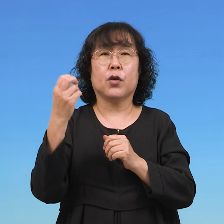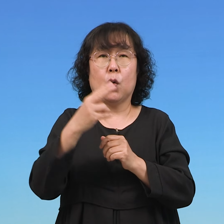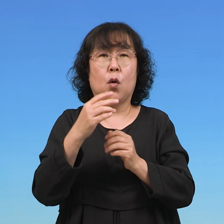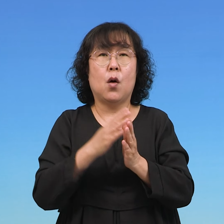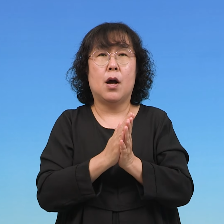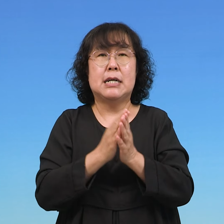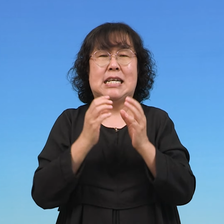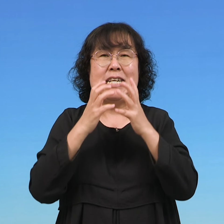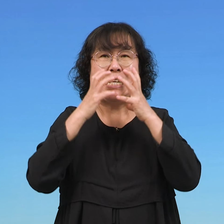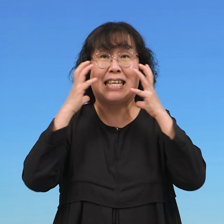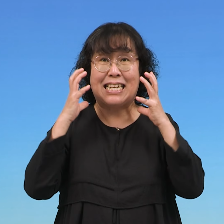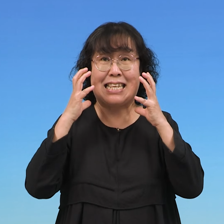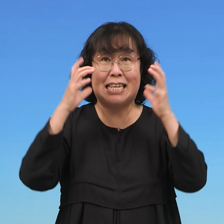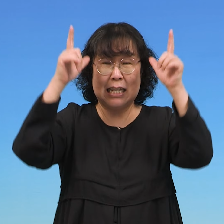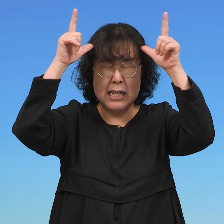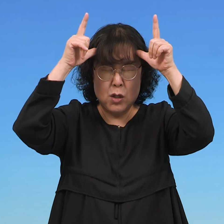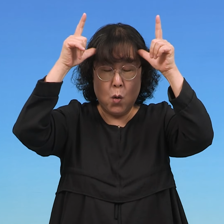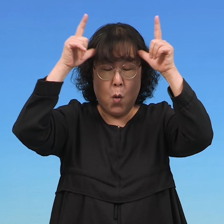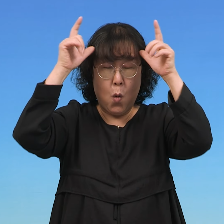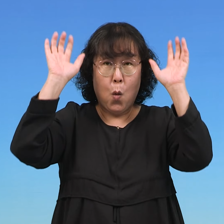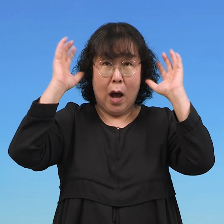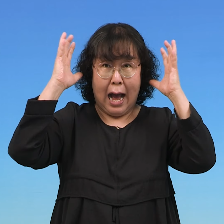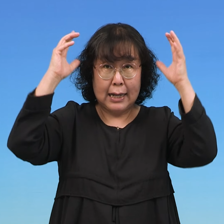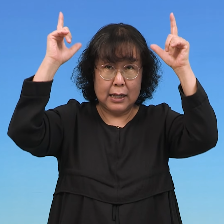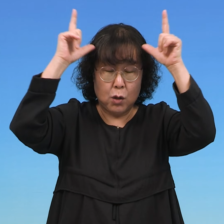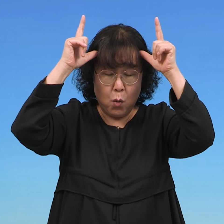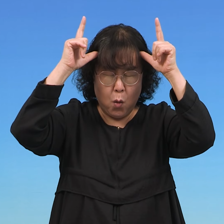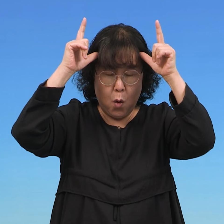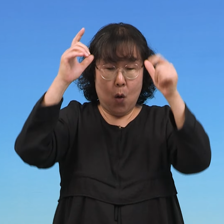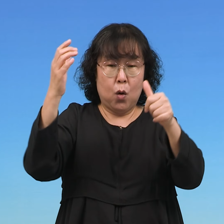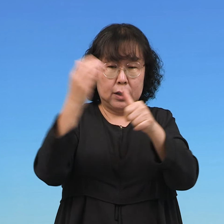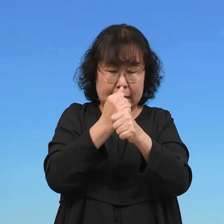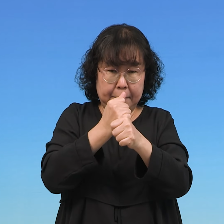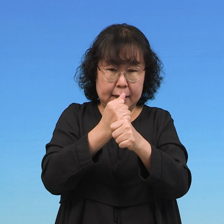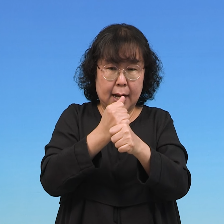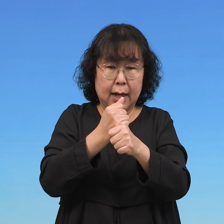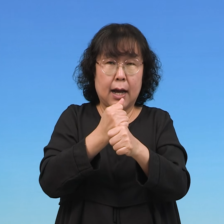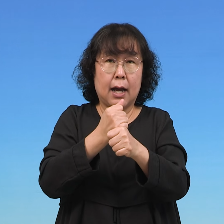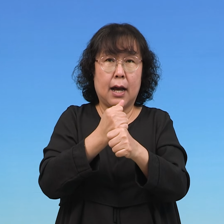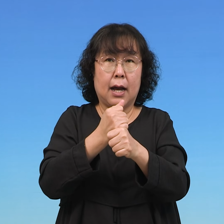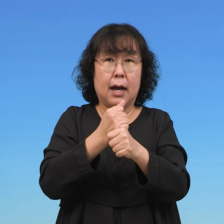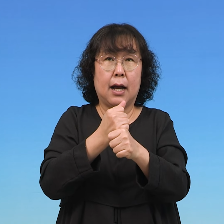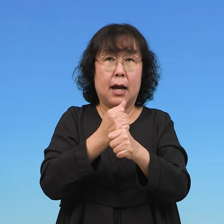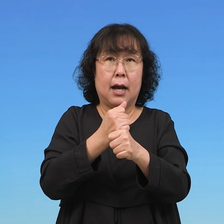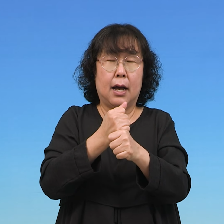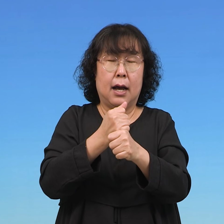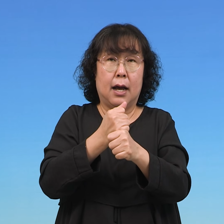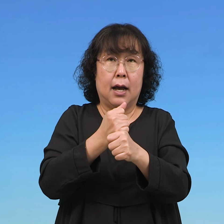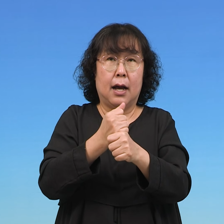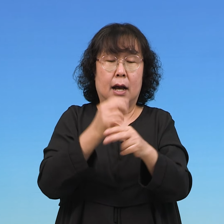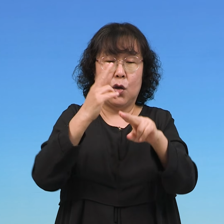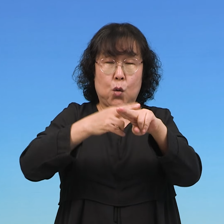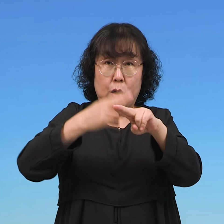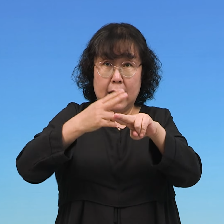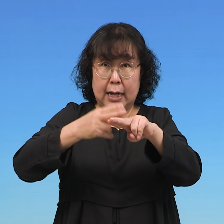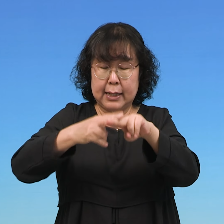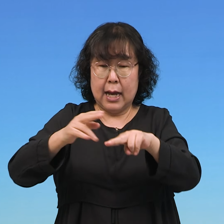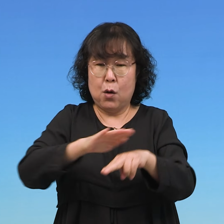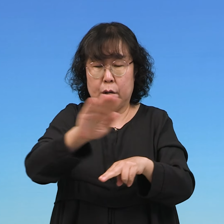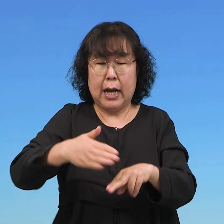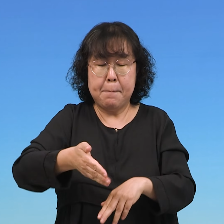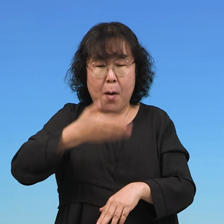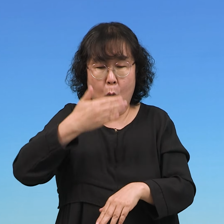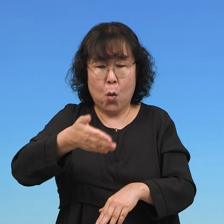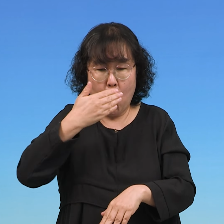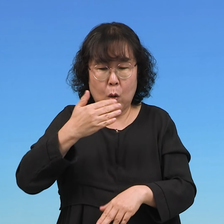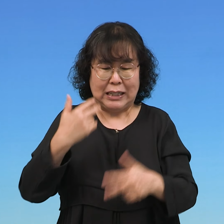23절, 그리고 살찐 송아지를 끌어다가 잡아라. 어떻게 하라고요? 우리가 먹고